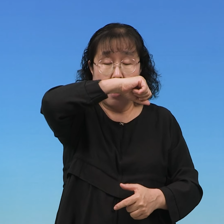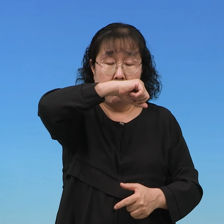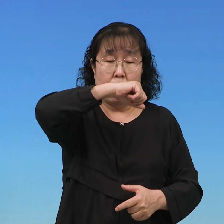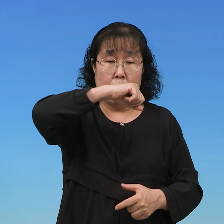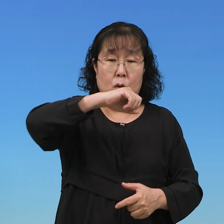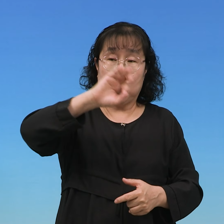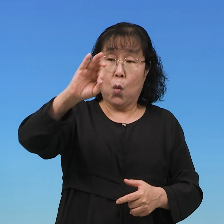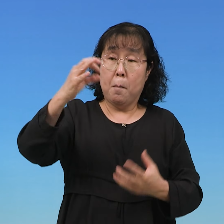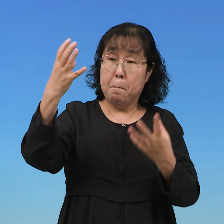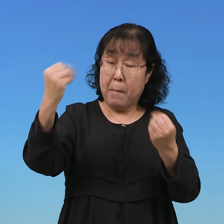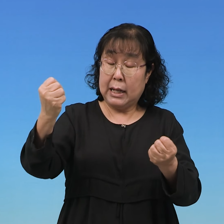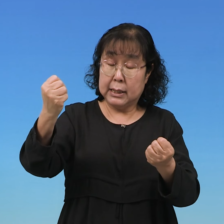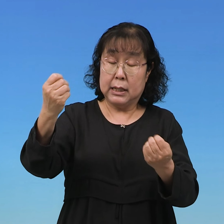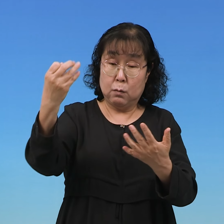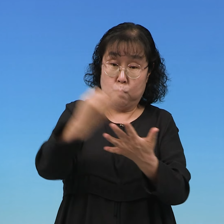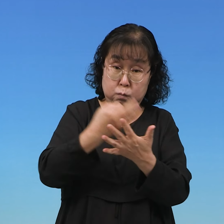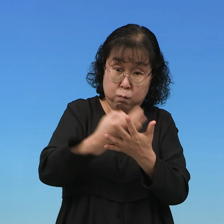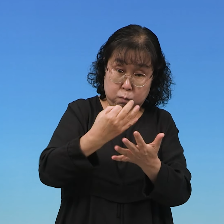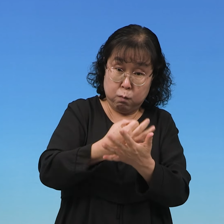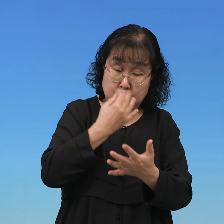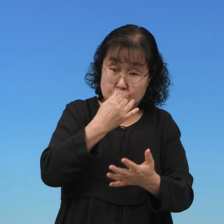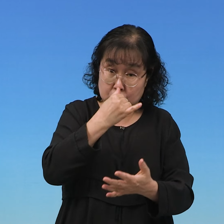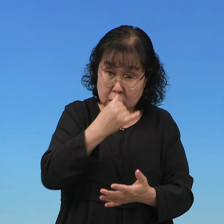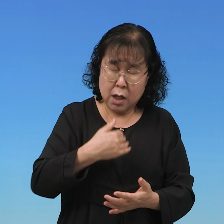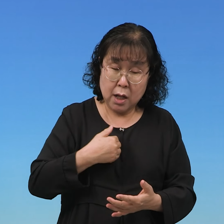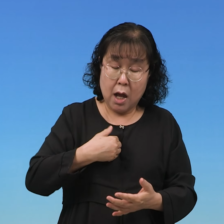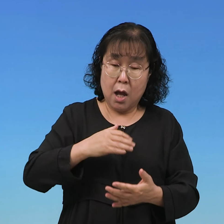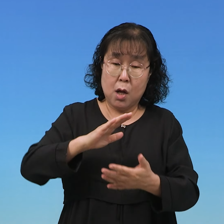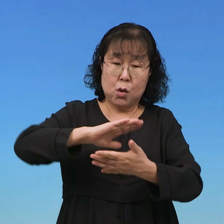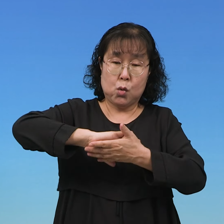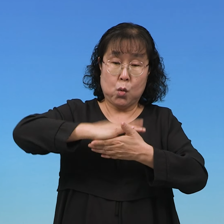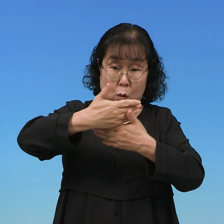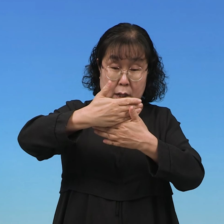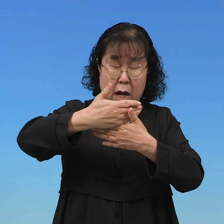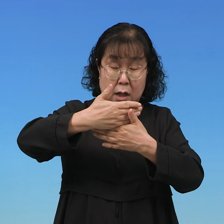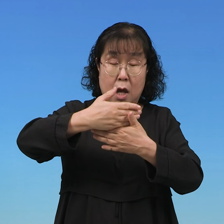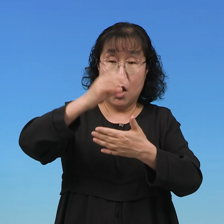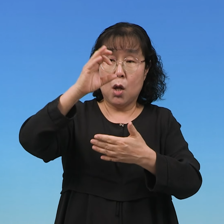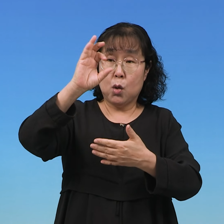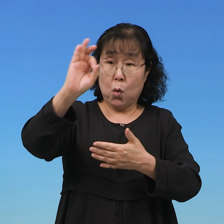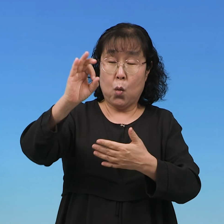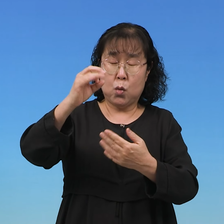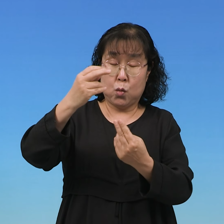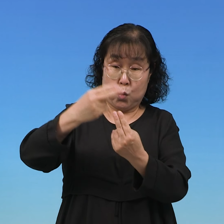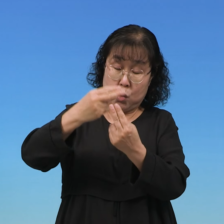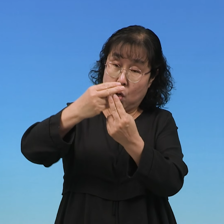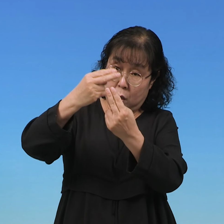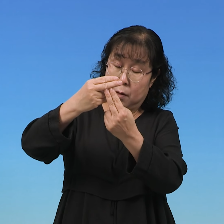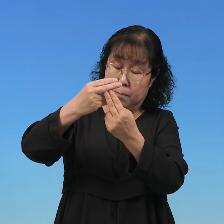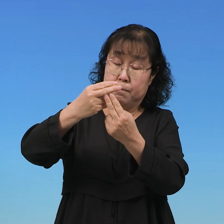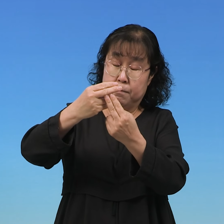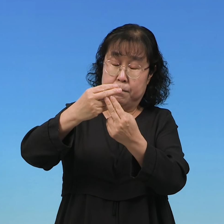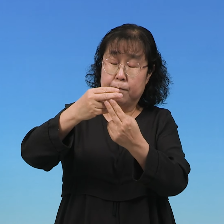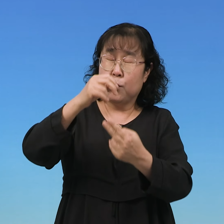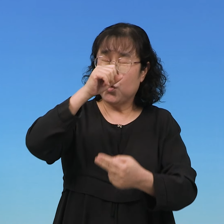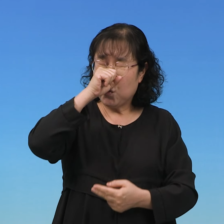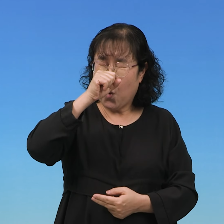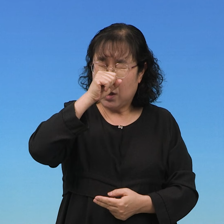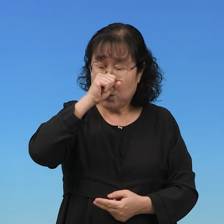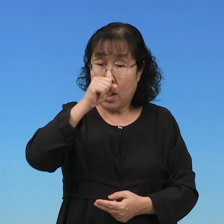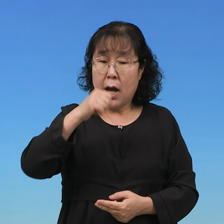안 해도 되네? 내 인생의 통장에 돈이 이 정도 있으면 이번에 우리 아들이 그냥 좋은 대학 가게 됐으니 이게